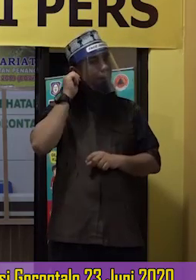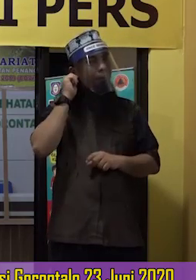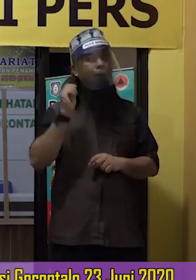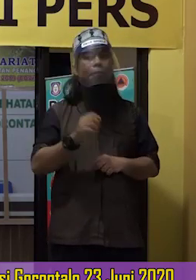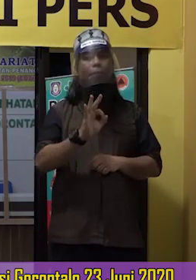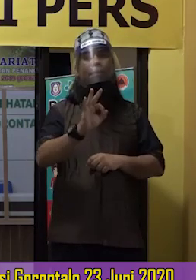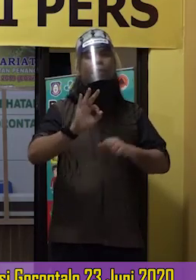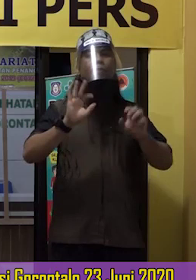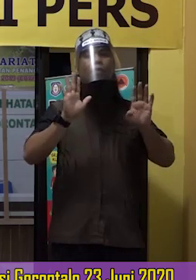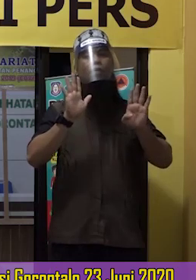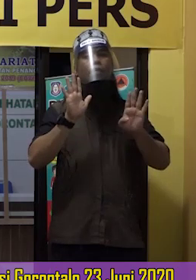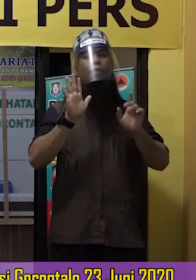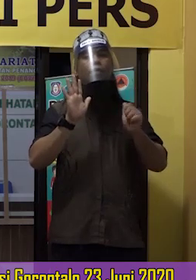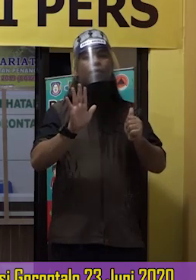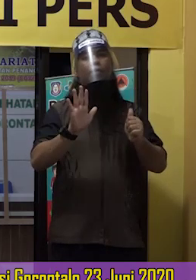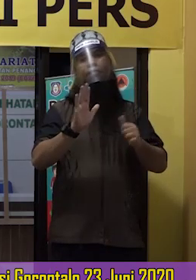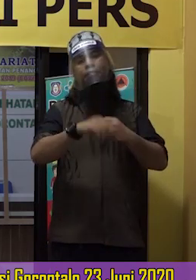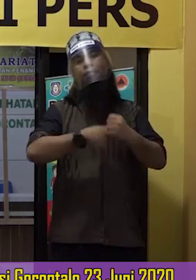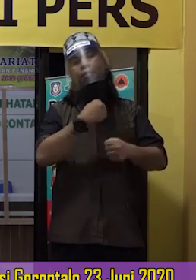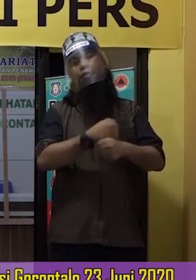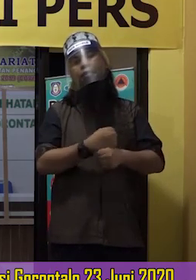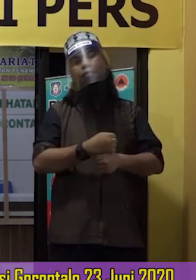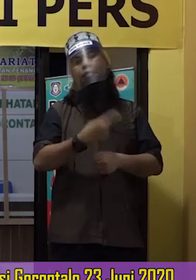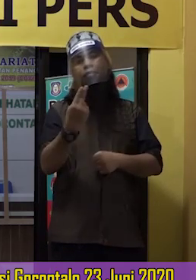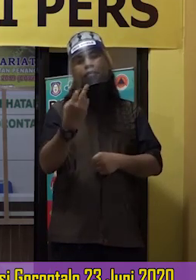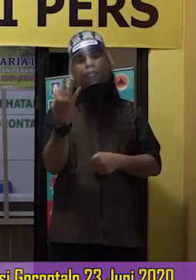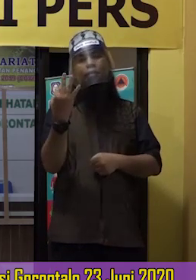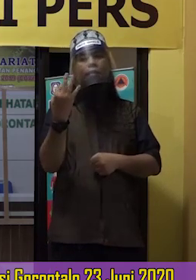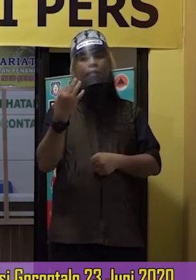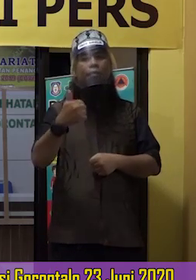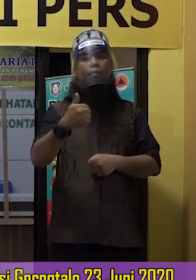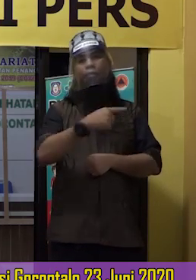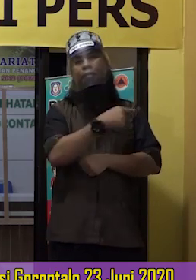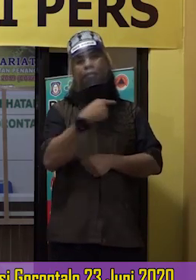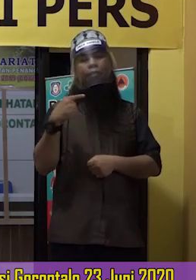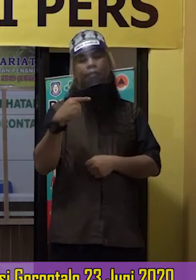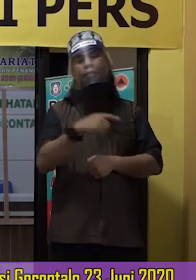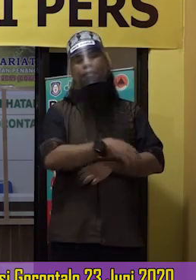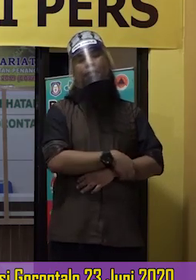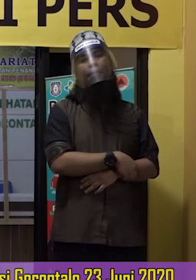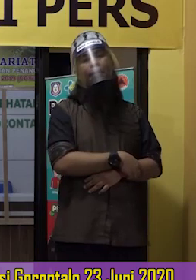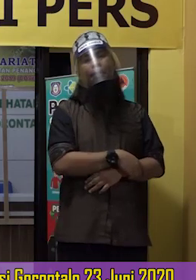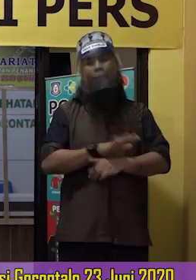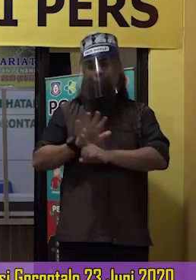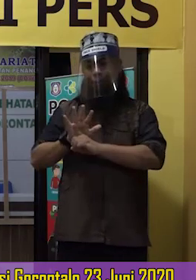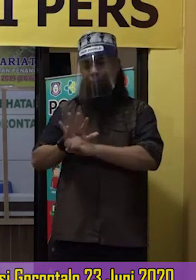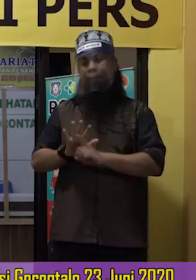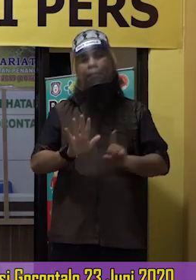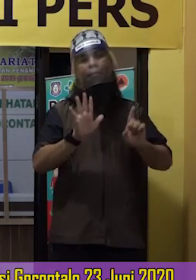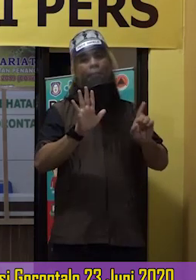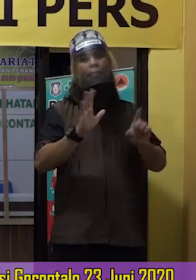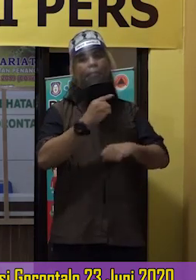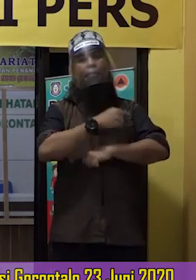36 tahun, hasil swab kedua dan ketiga PCR-nya negatif, dirawat selama 9